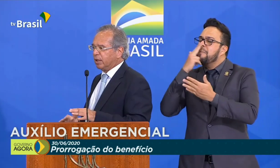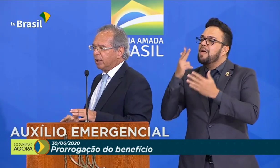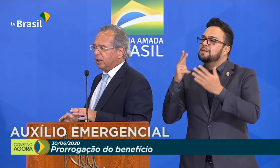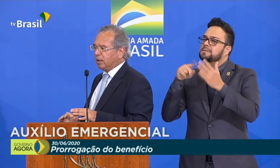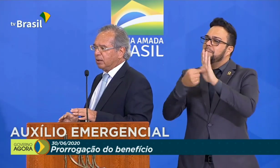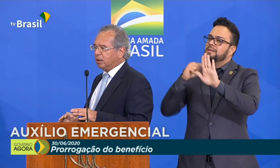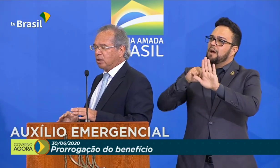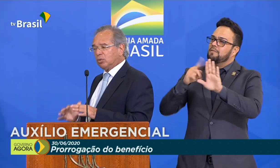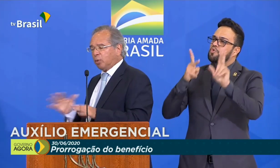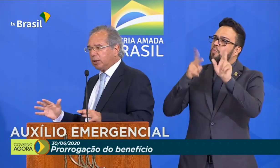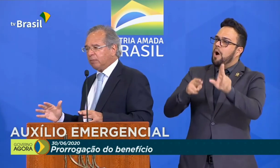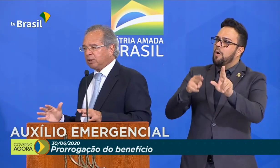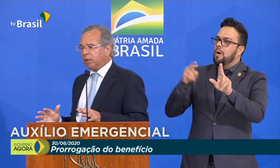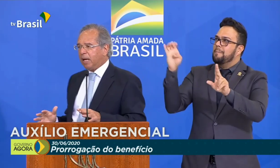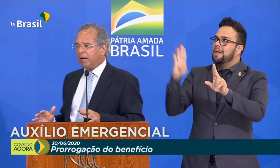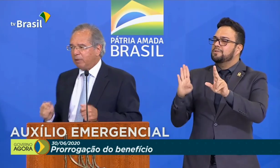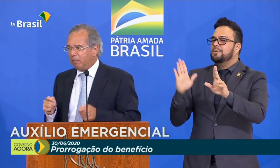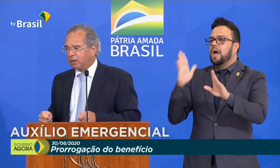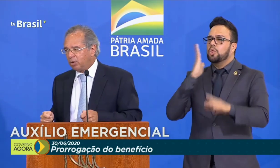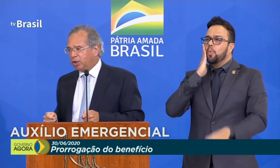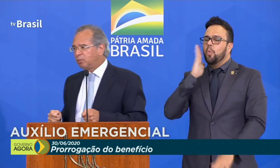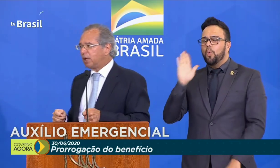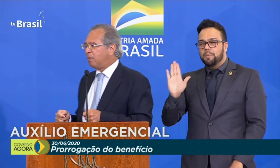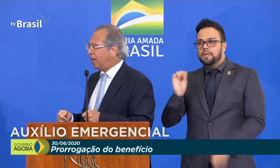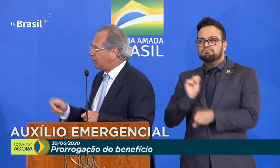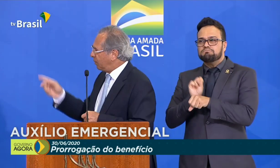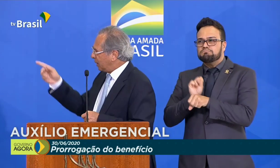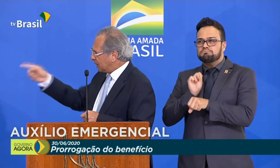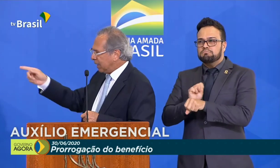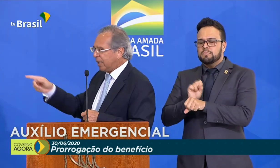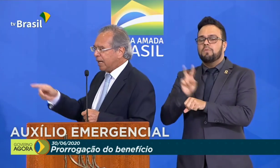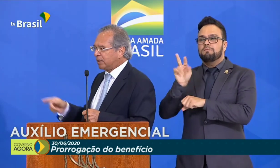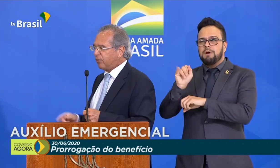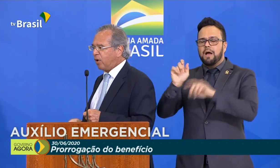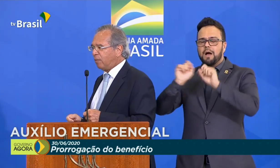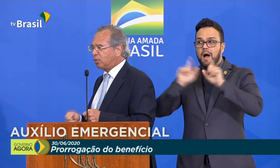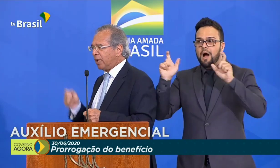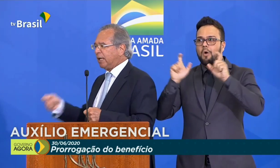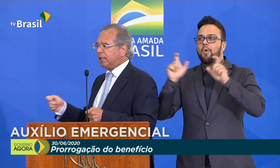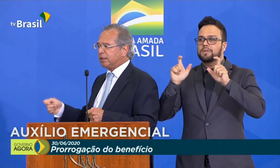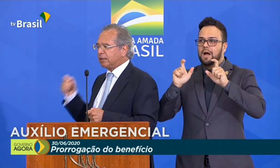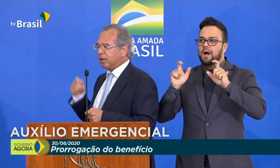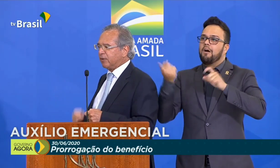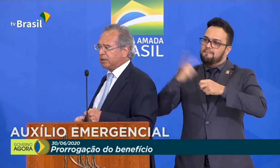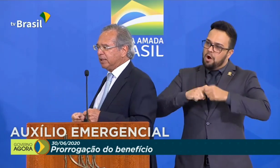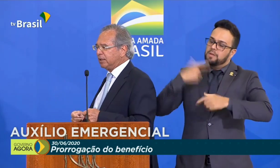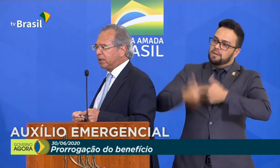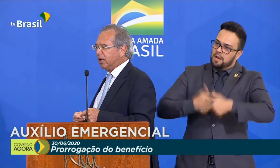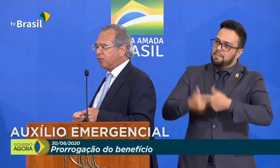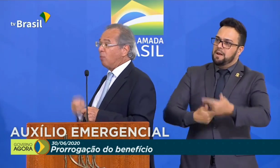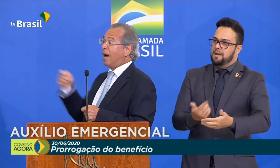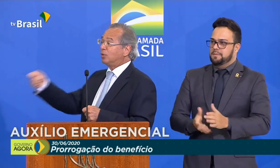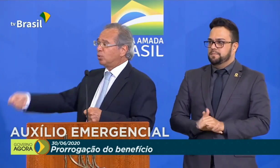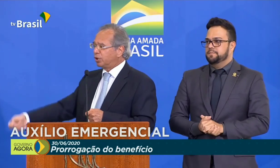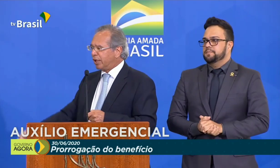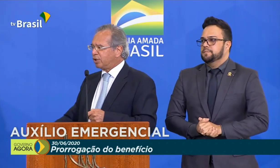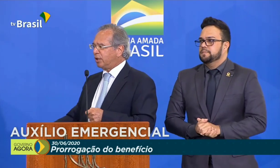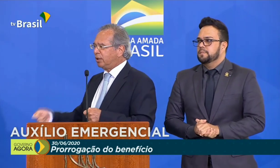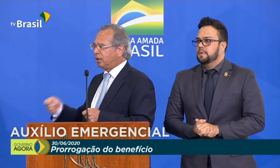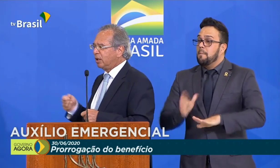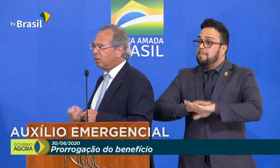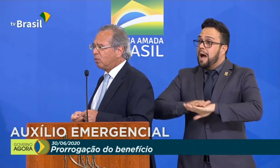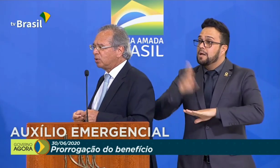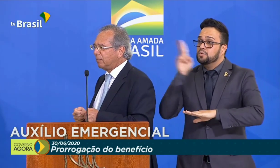forte. Então não podemos desanimar, vamos manter o ritmo de trabalho, vamos acelerar as reformas, o que era necessário fazer antes ficou mais